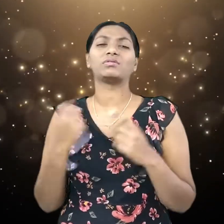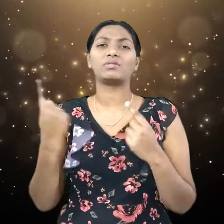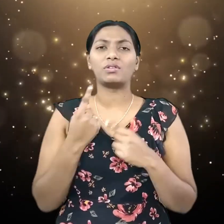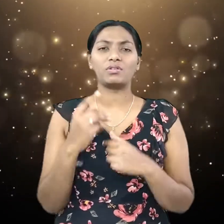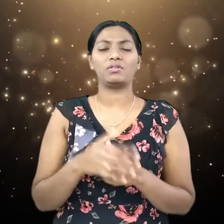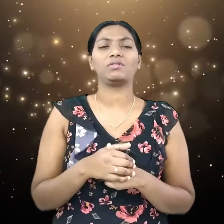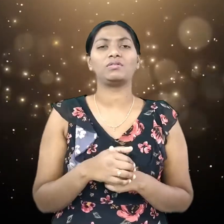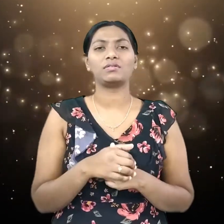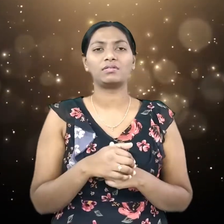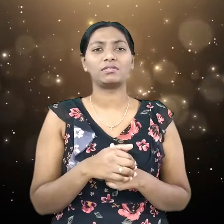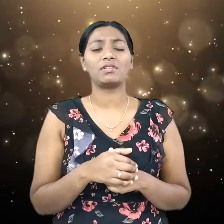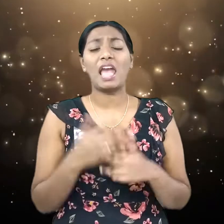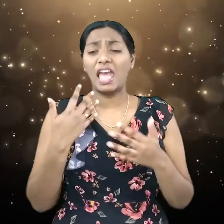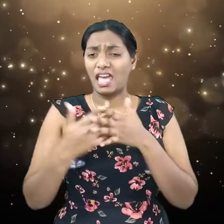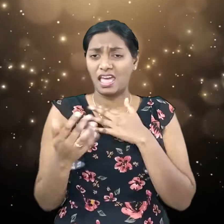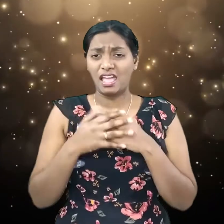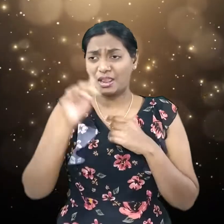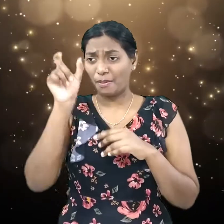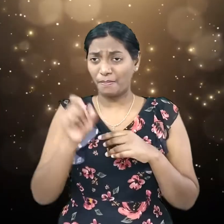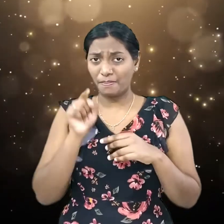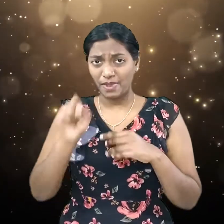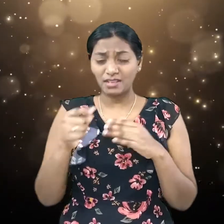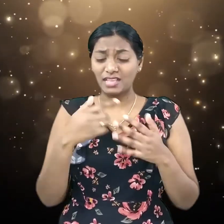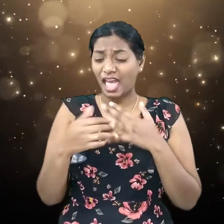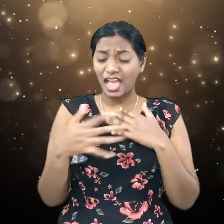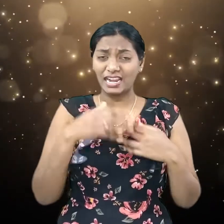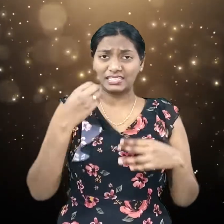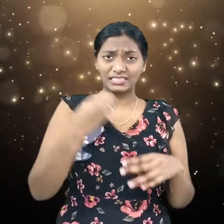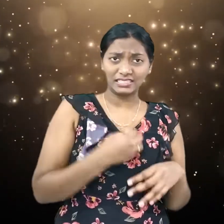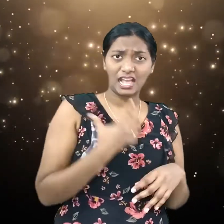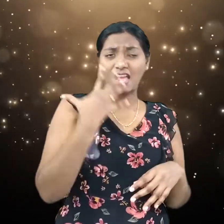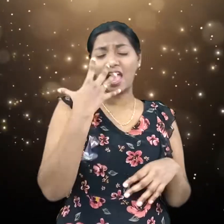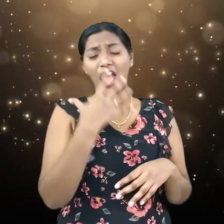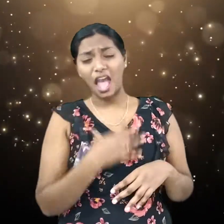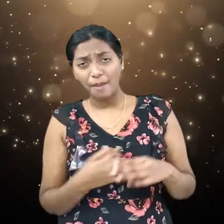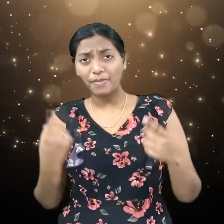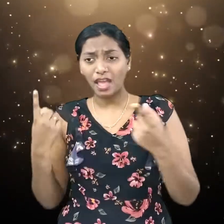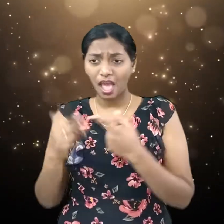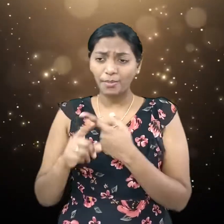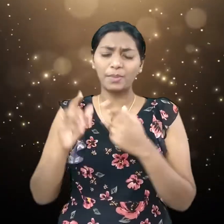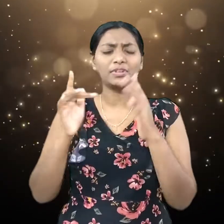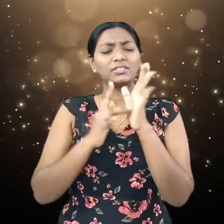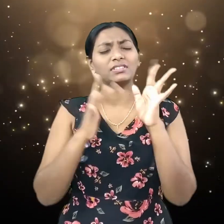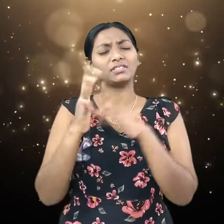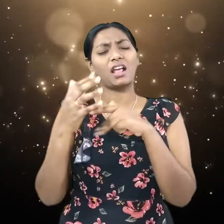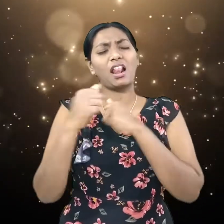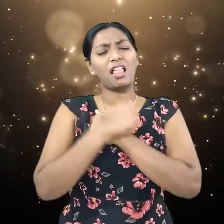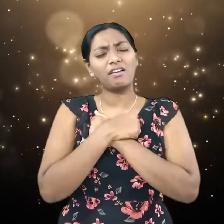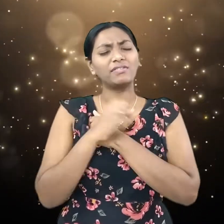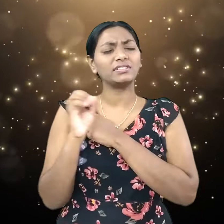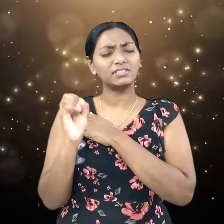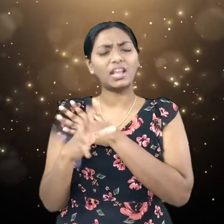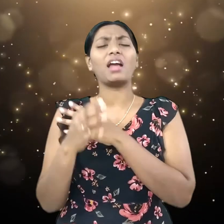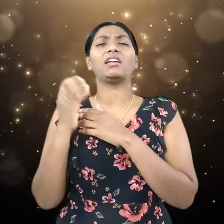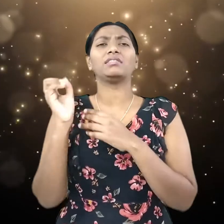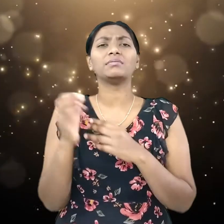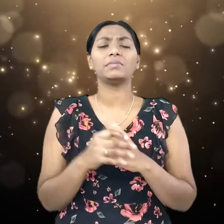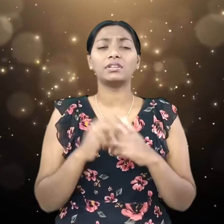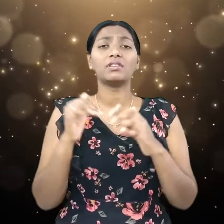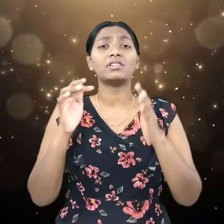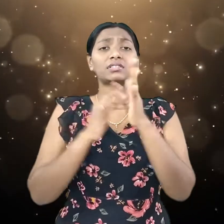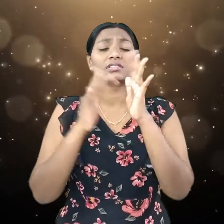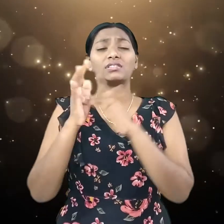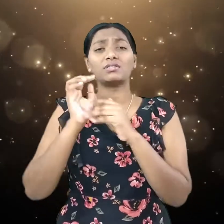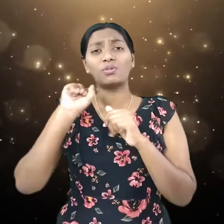i akama। वो हर परिस्थिति में वो परमेश्वर से प्रेम करेंगे यीशु मसीह के नाम में। अबिता परमेश्वर मसीह का